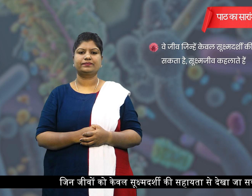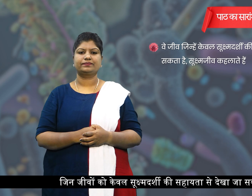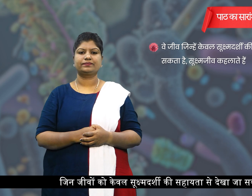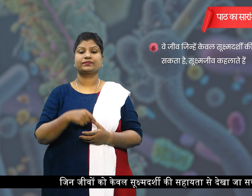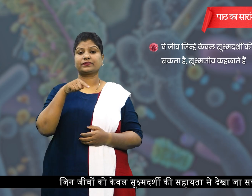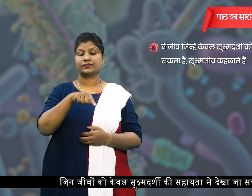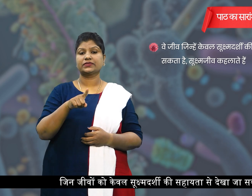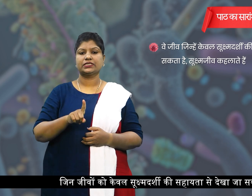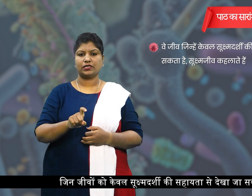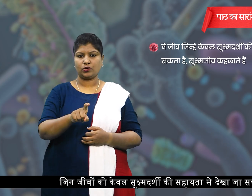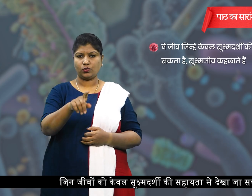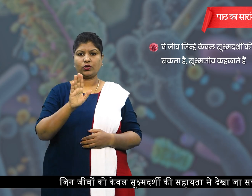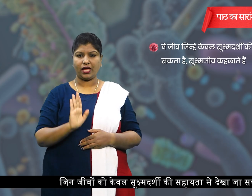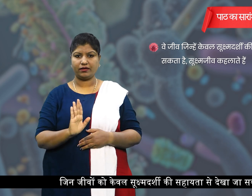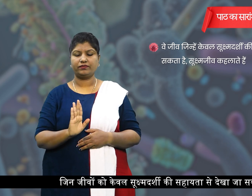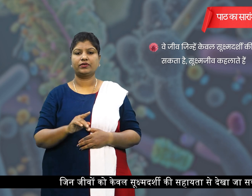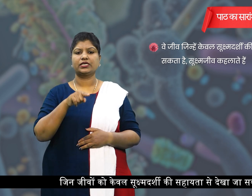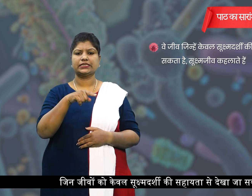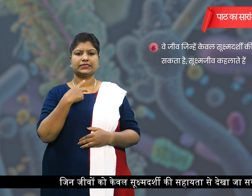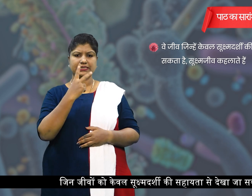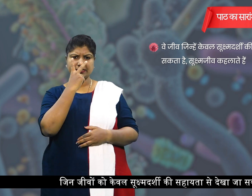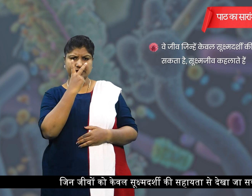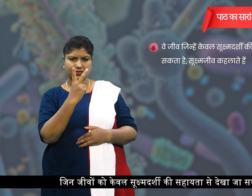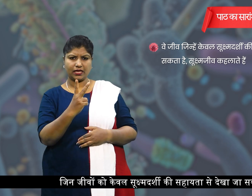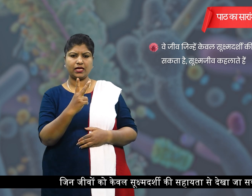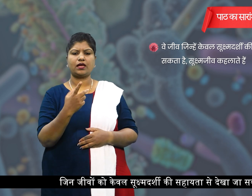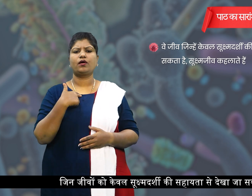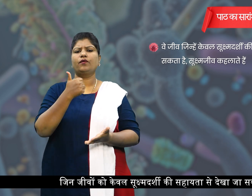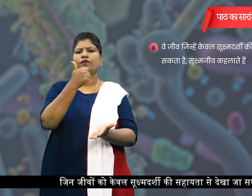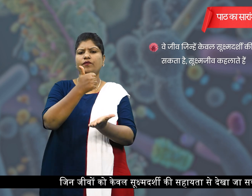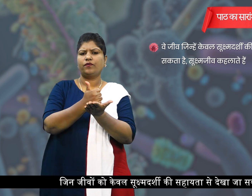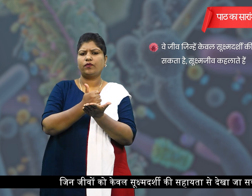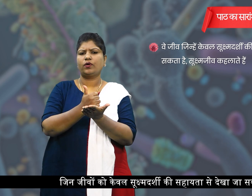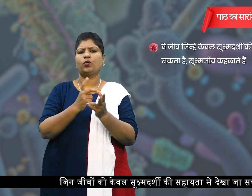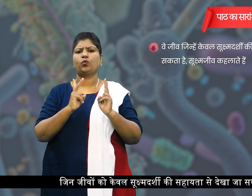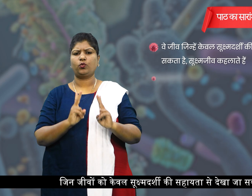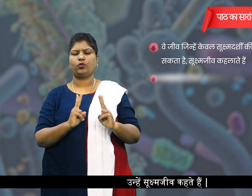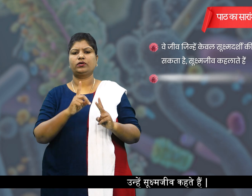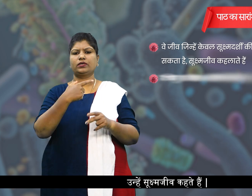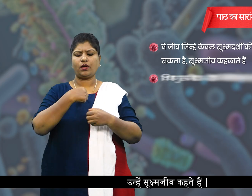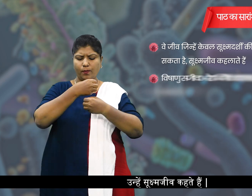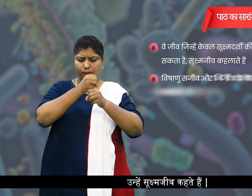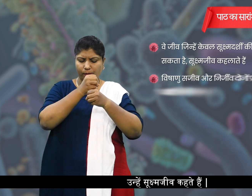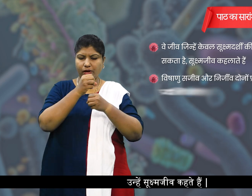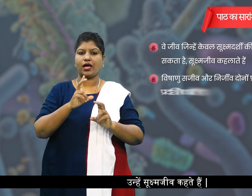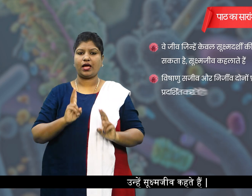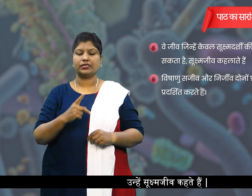जिन जीवों को केवल सूक्ष्मदर्शी की सहायता से देखा जा सकता है उन्हें सूक्ष्मजीव कहते हैं।